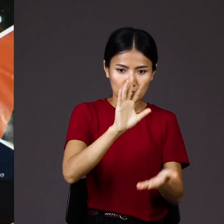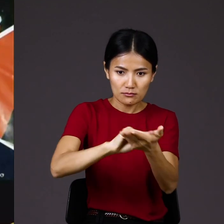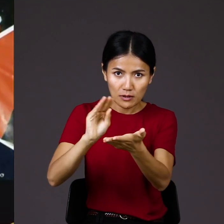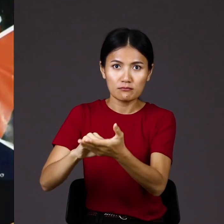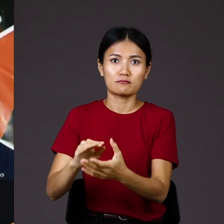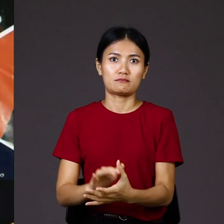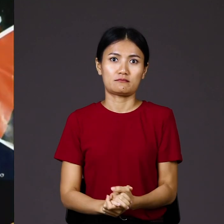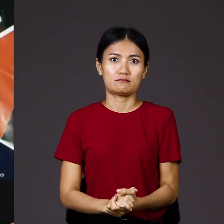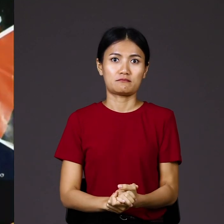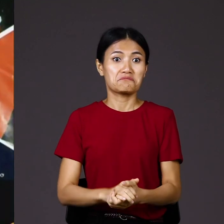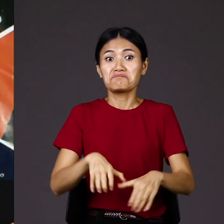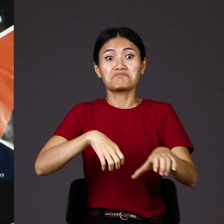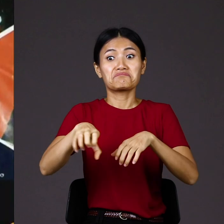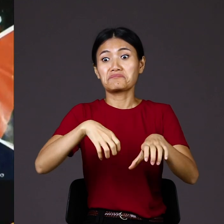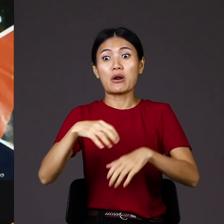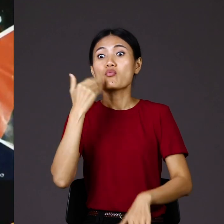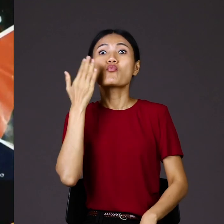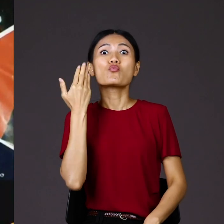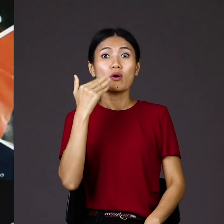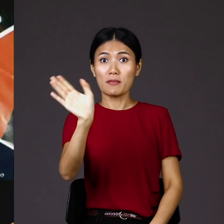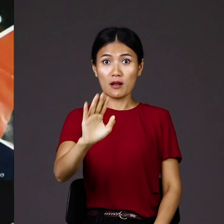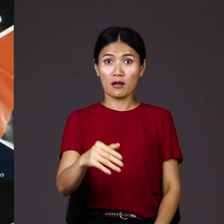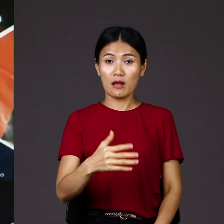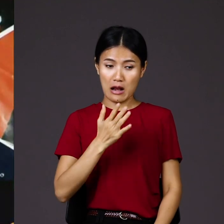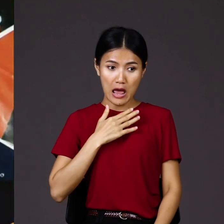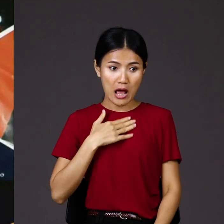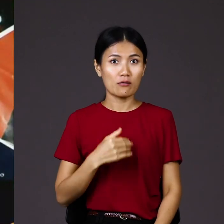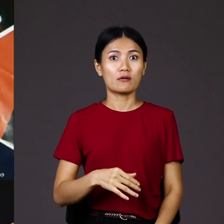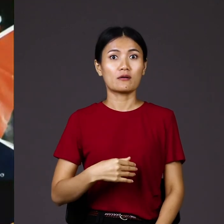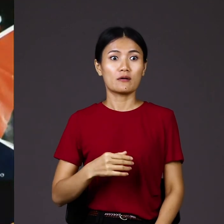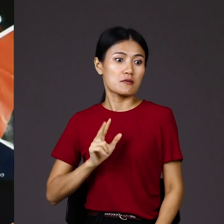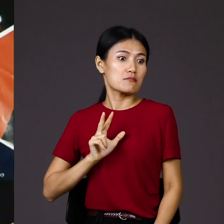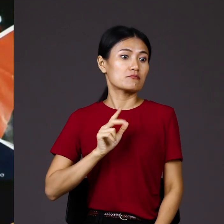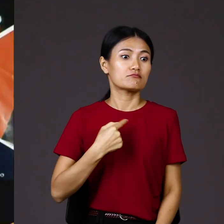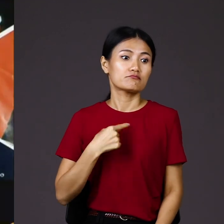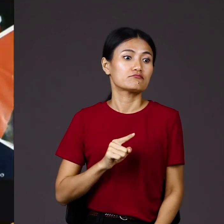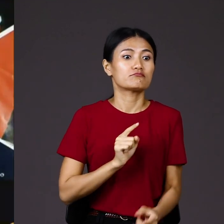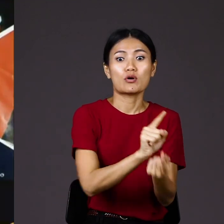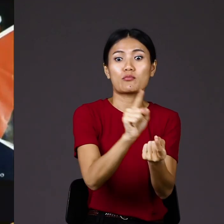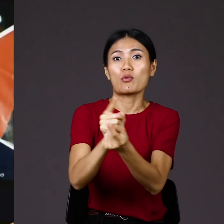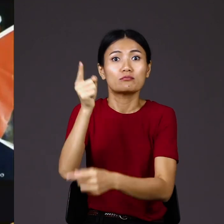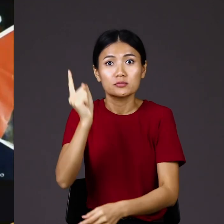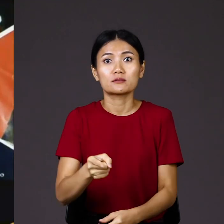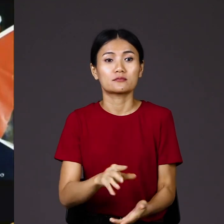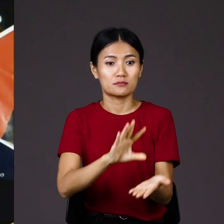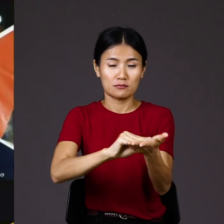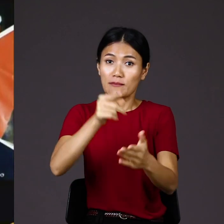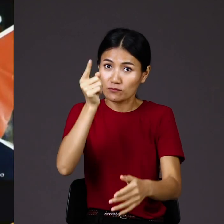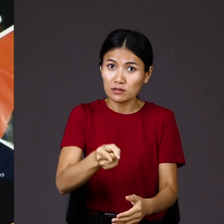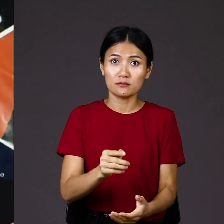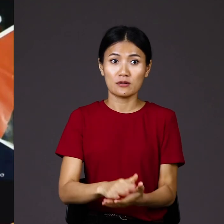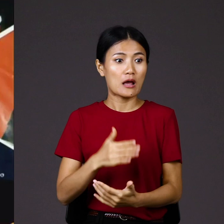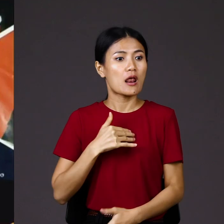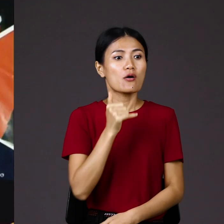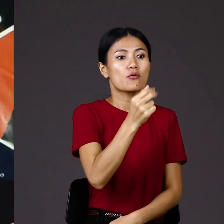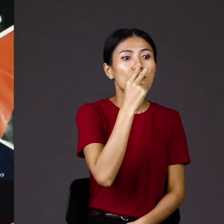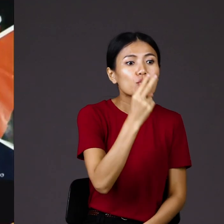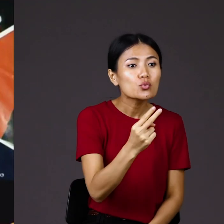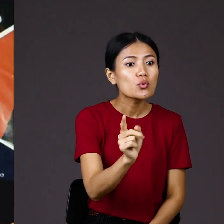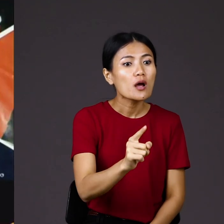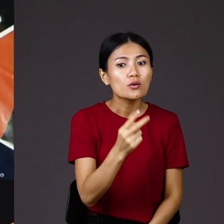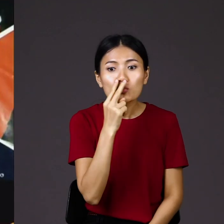ไม่มีการจัดฉากเราใช้หลักการนี้ในการสร้างนโยบายเดิน3จริงประชาชนจริงพื้นที่จริงสถานการ